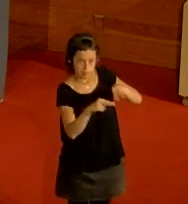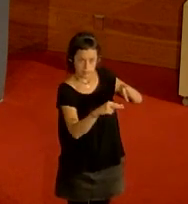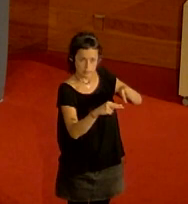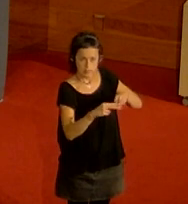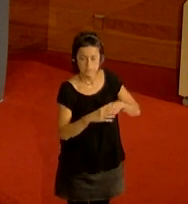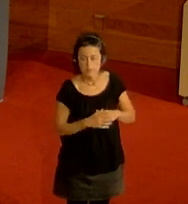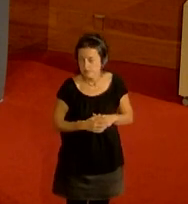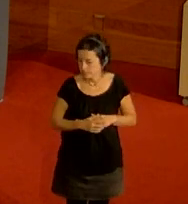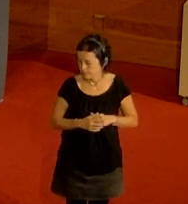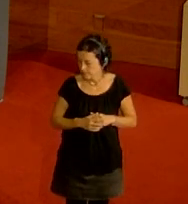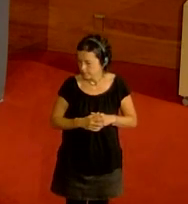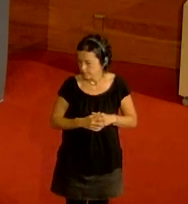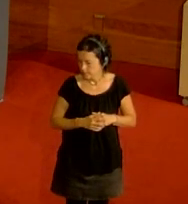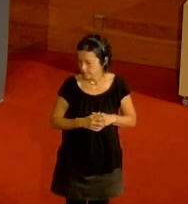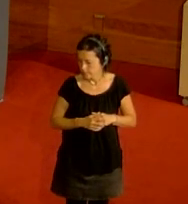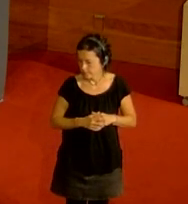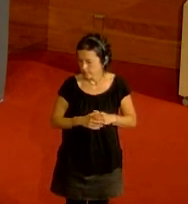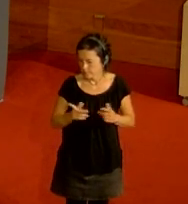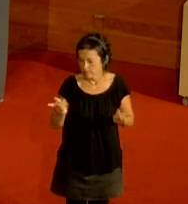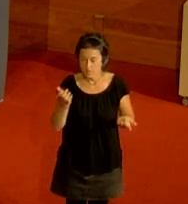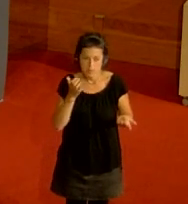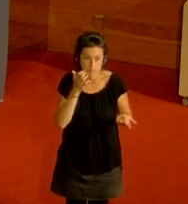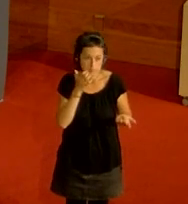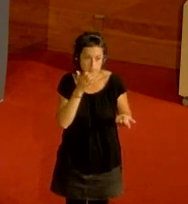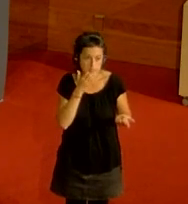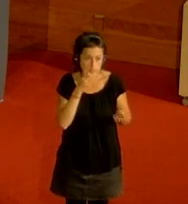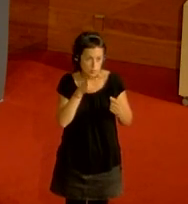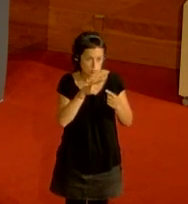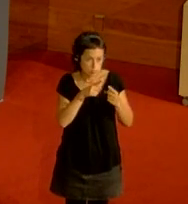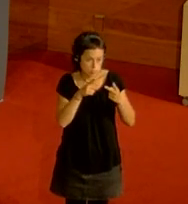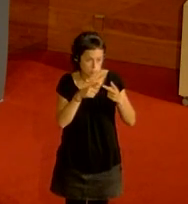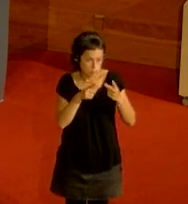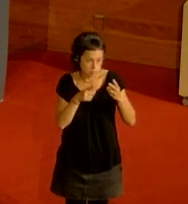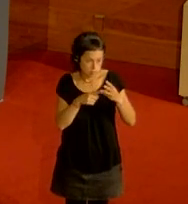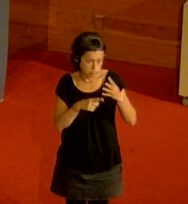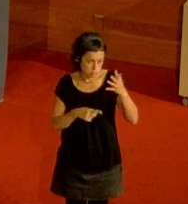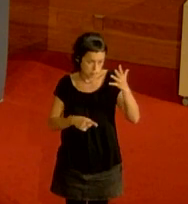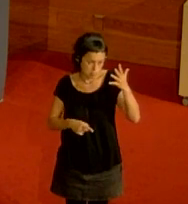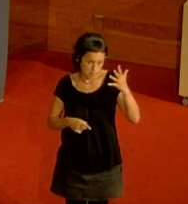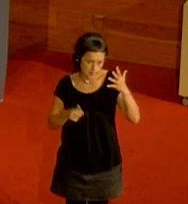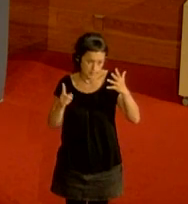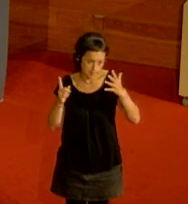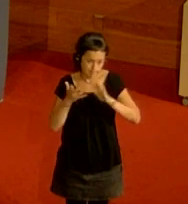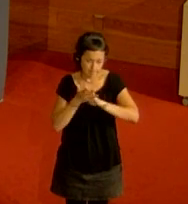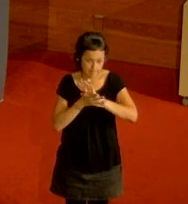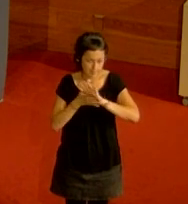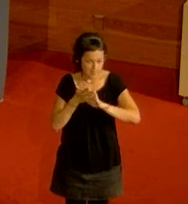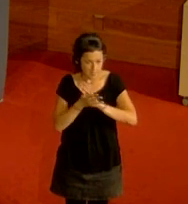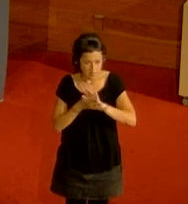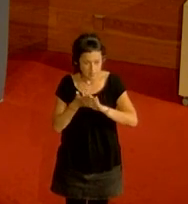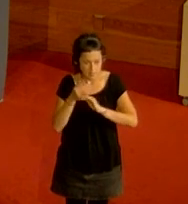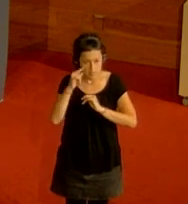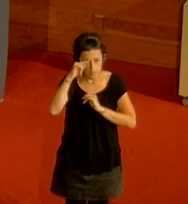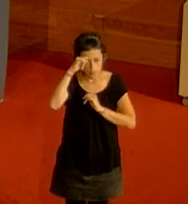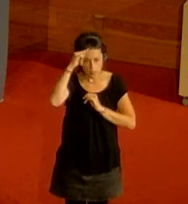visible Y serían ejemplos que nos hablarían de de de de eh de esa cultura